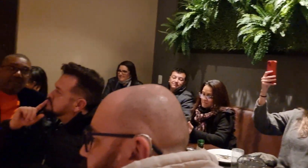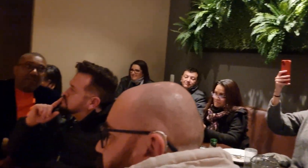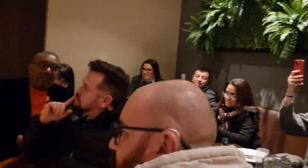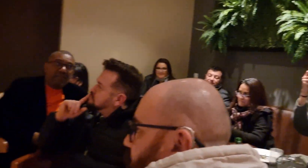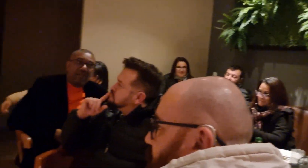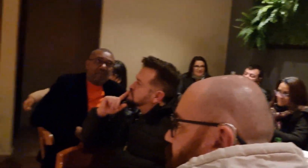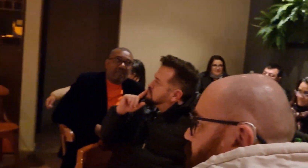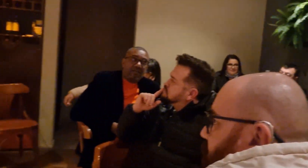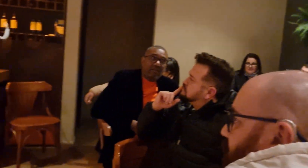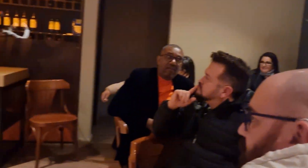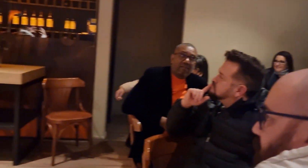o versículo.